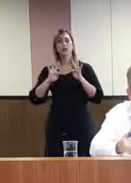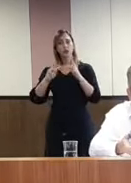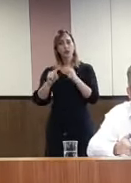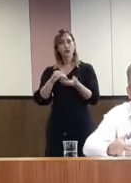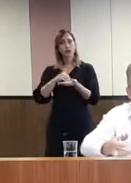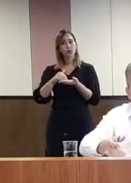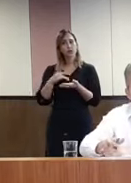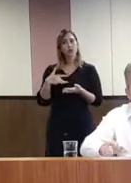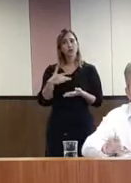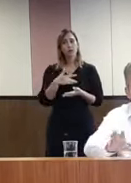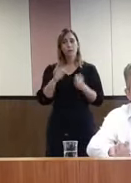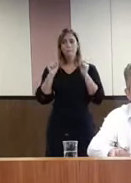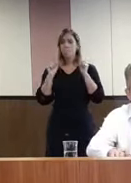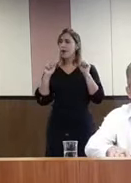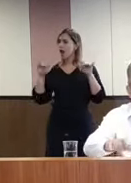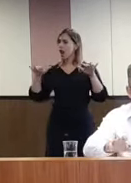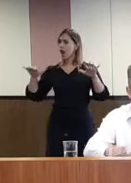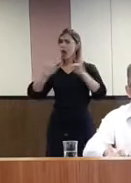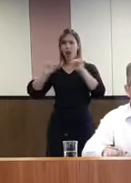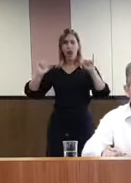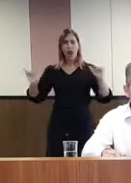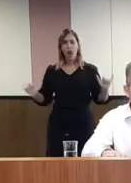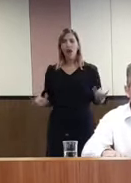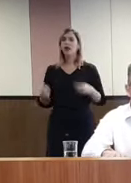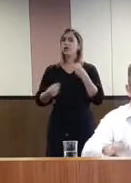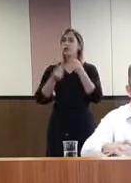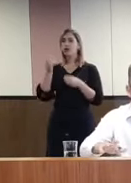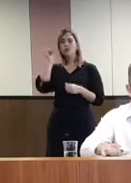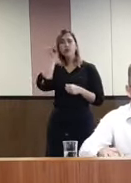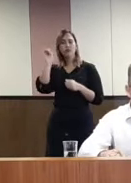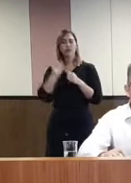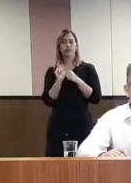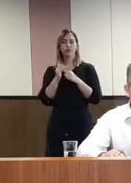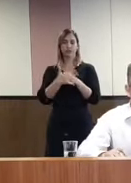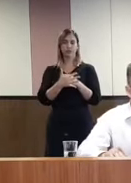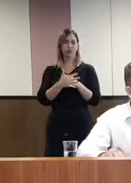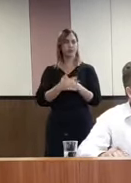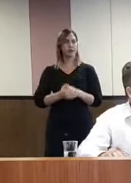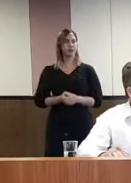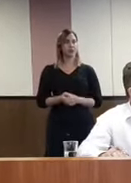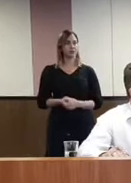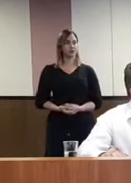sendo amplamente divulgado nos meios de comunicação e por todos nós.